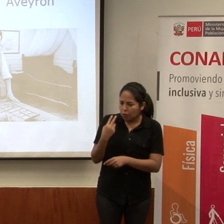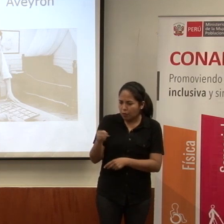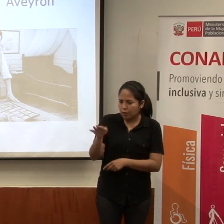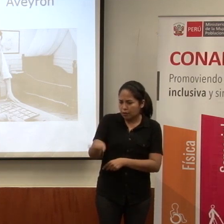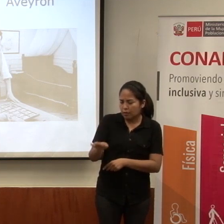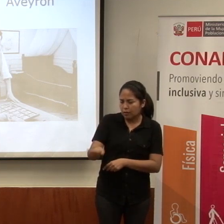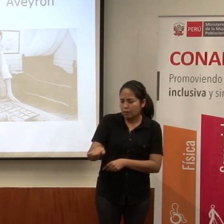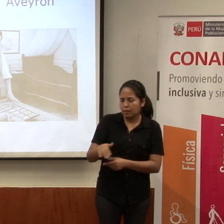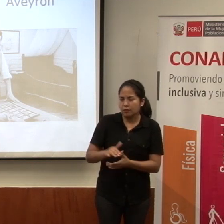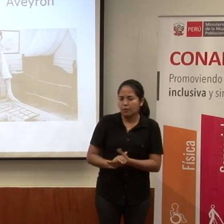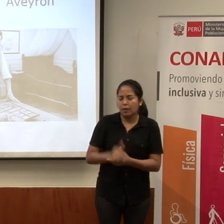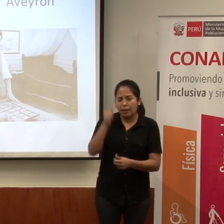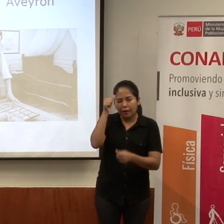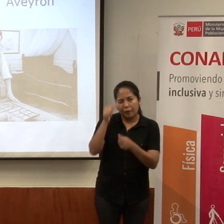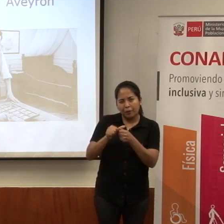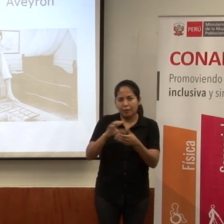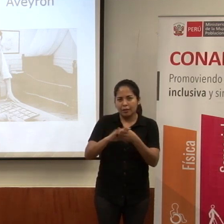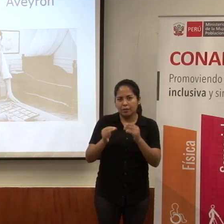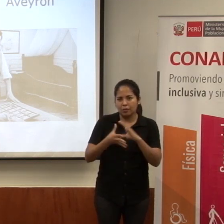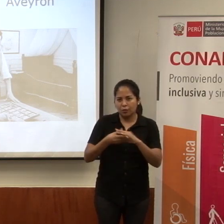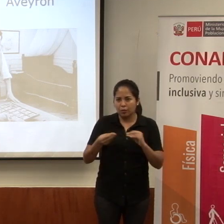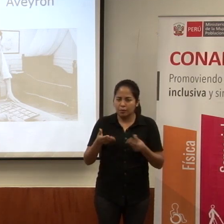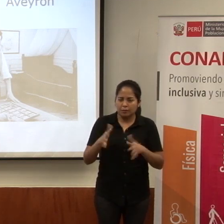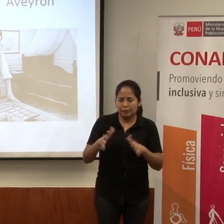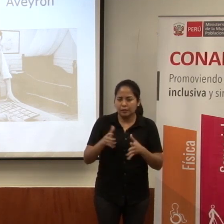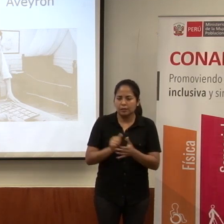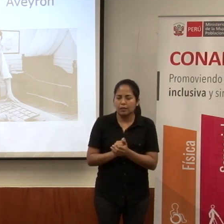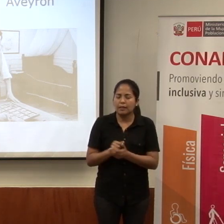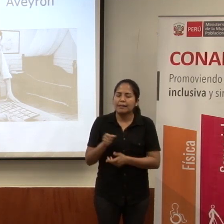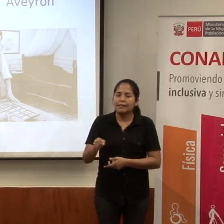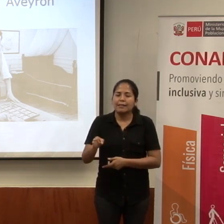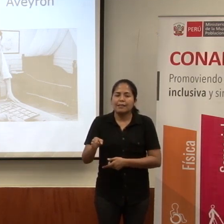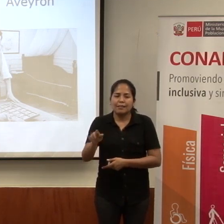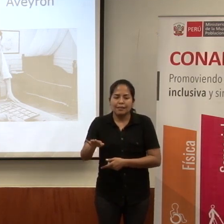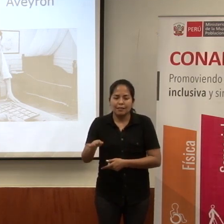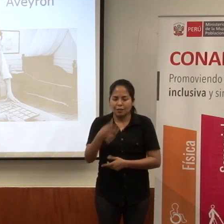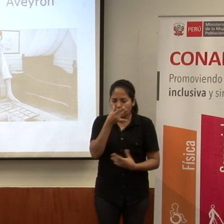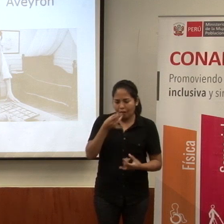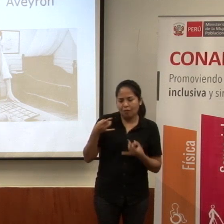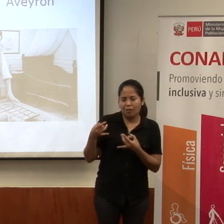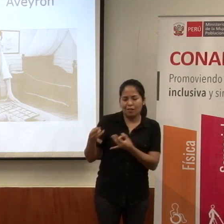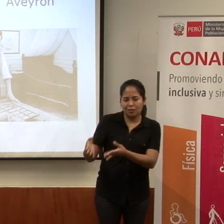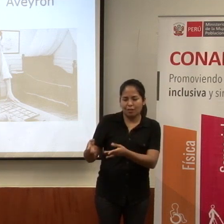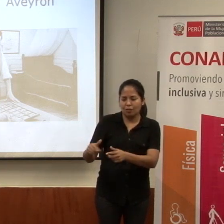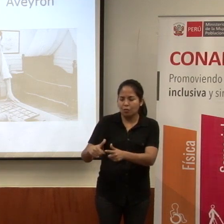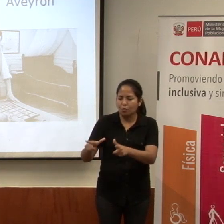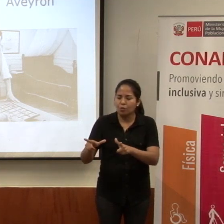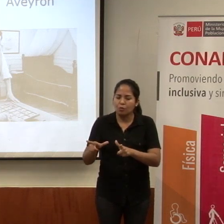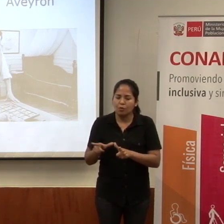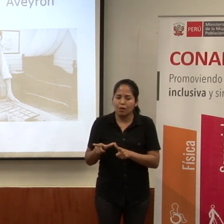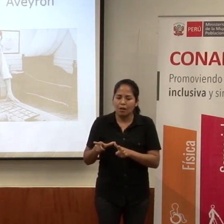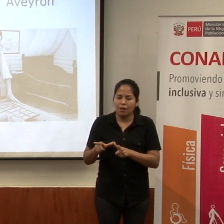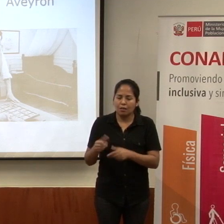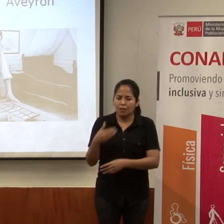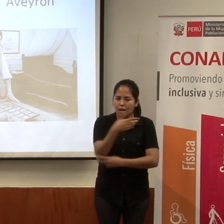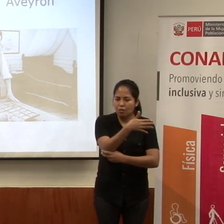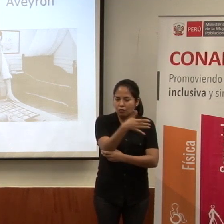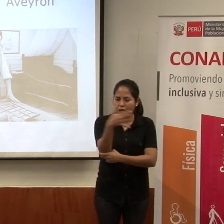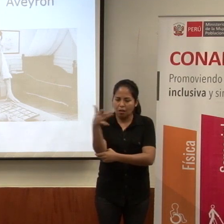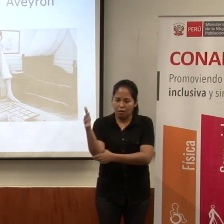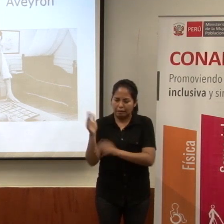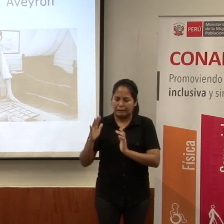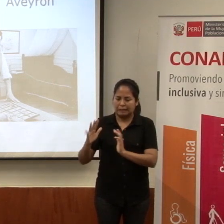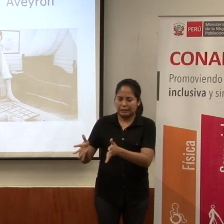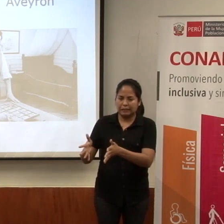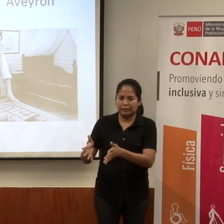Aparentemente, reconstruyendo la historia, porque nunca se supo la historia, fue un niño que fue abandonado en este bosque y logró sobrevivir y fue